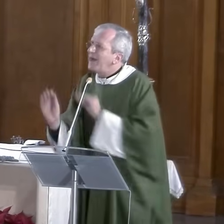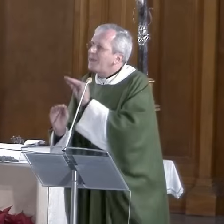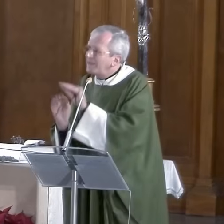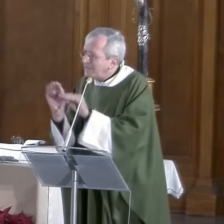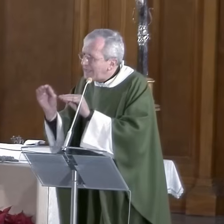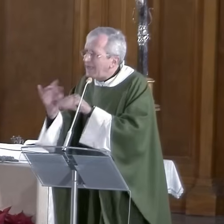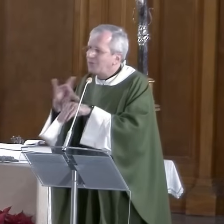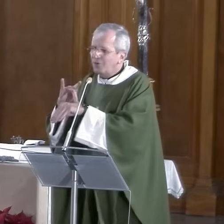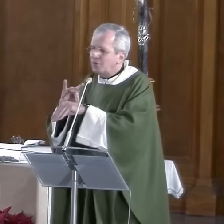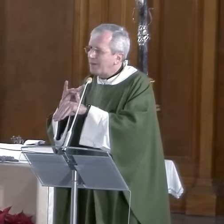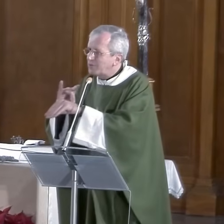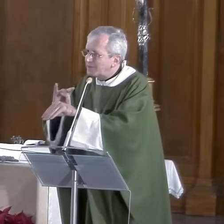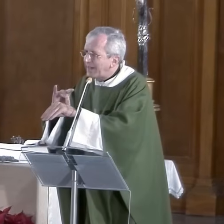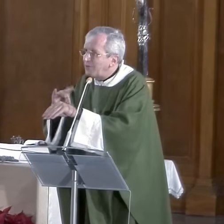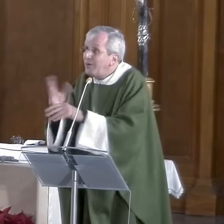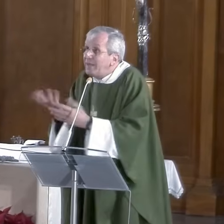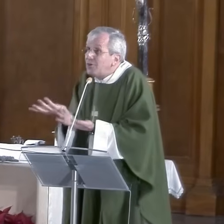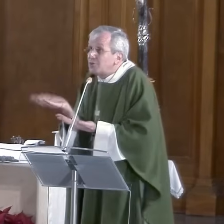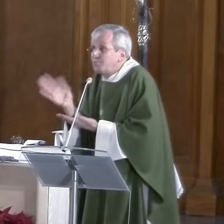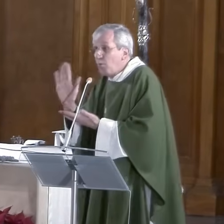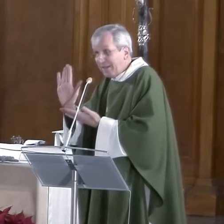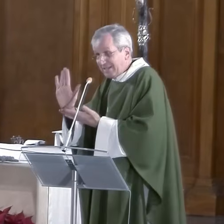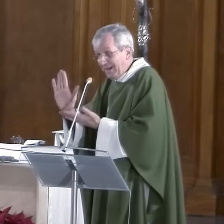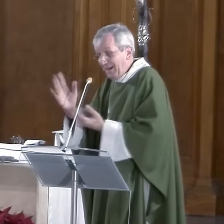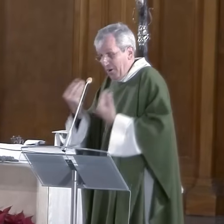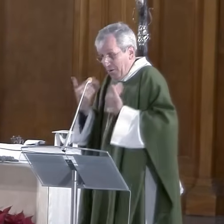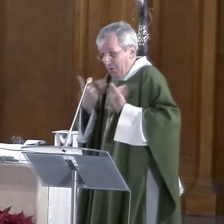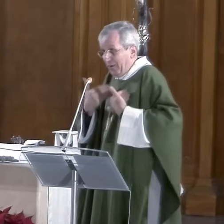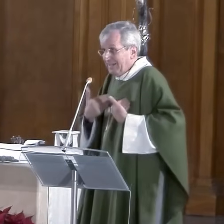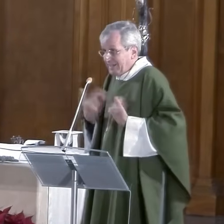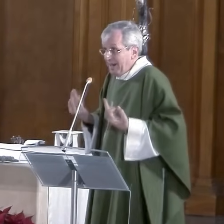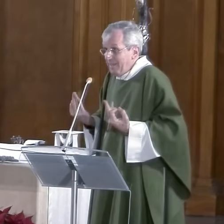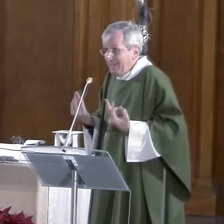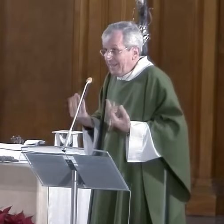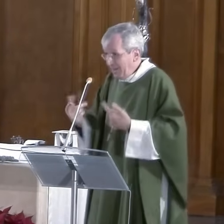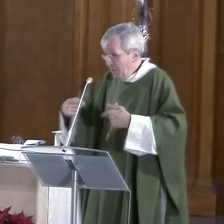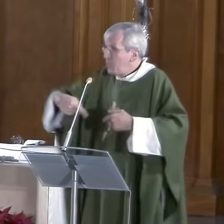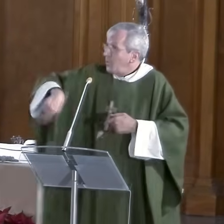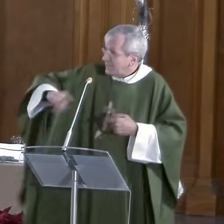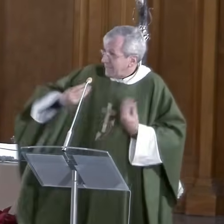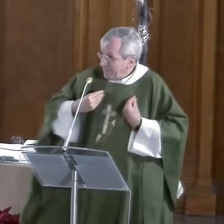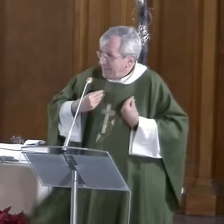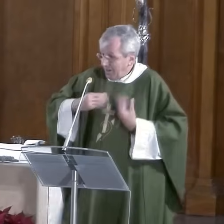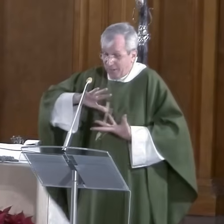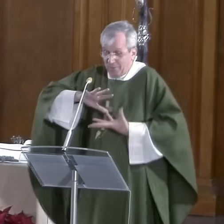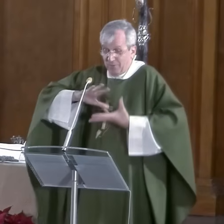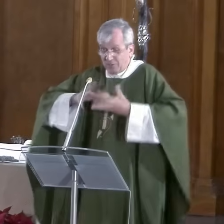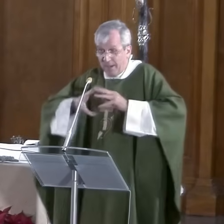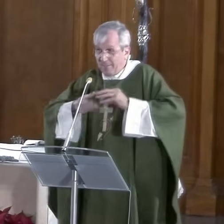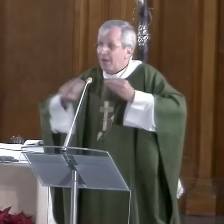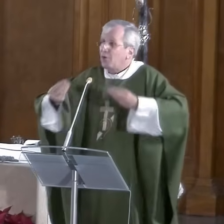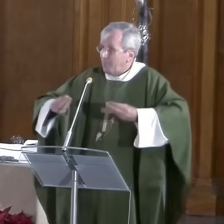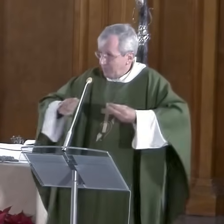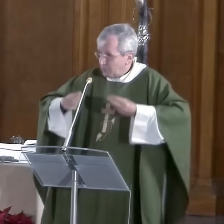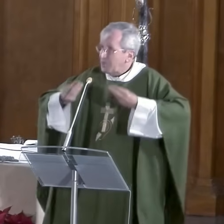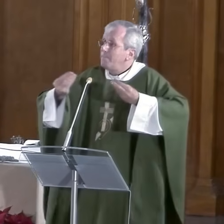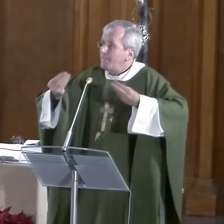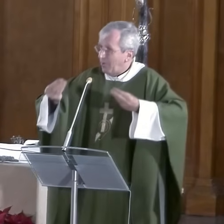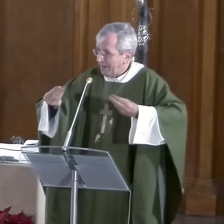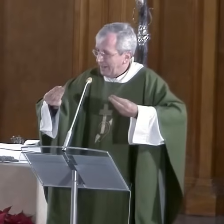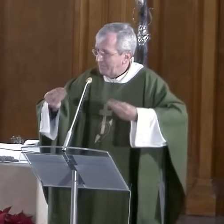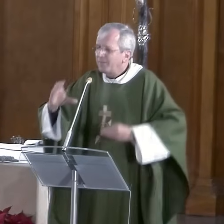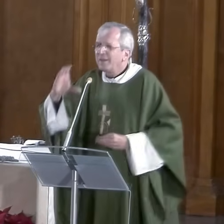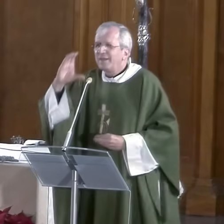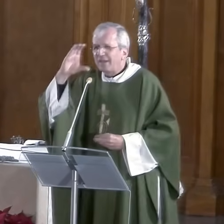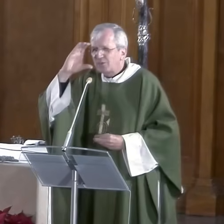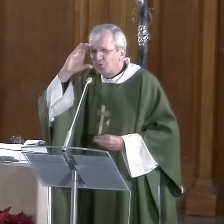va guiando y nos va mostrando y nos muestra lo que es realmente nuestra vida, lo que podemos cambiar, lo que podemos